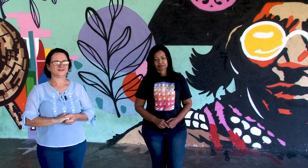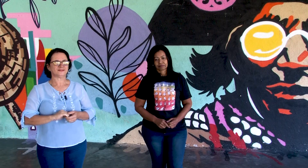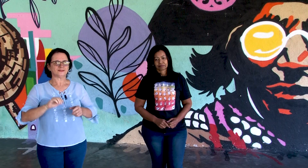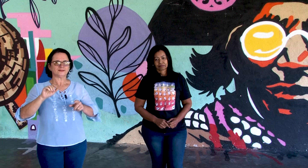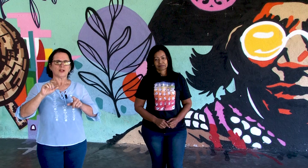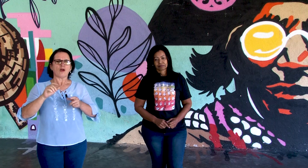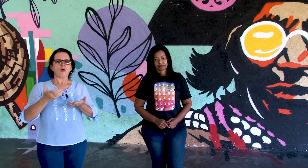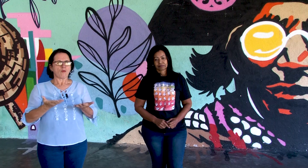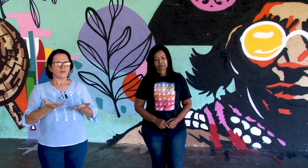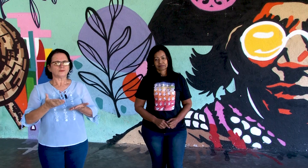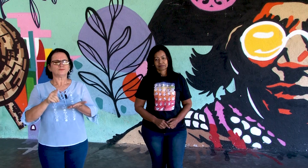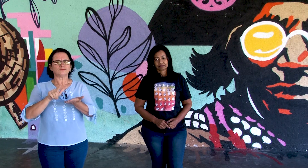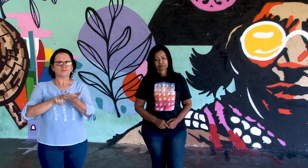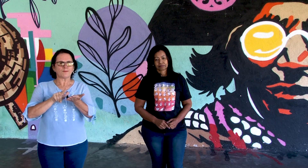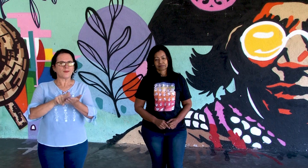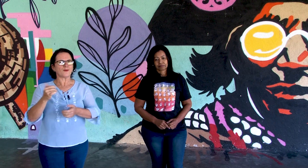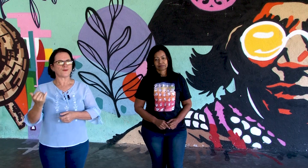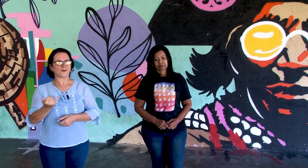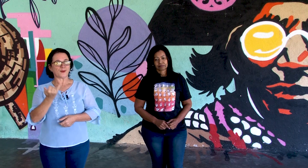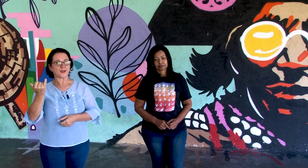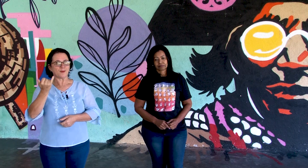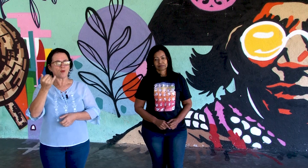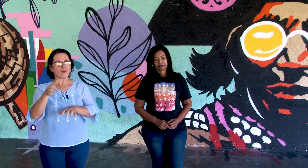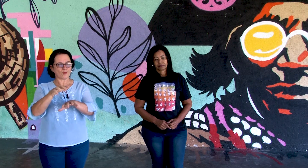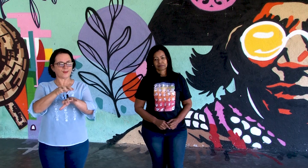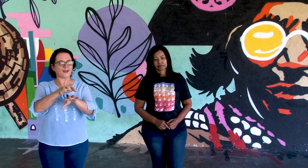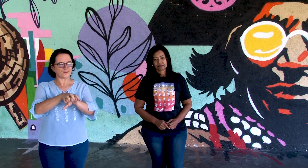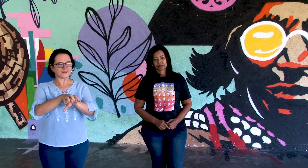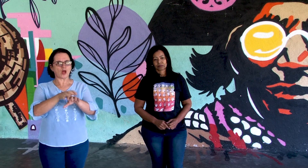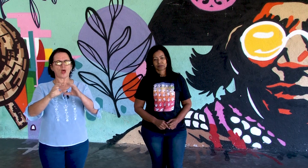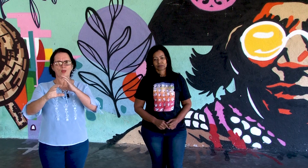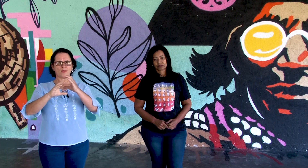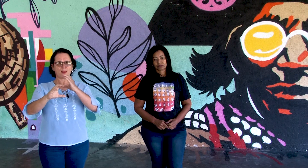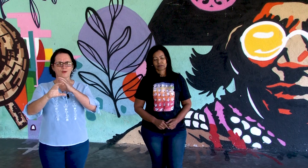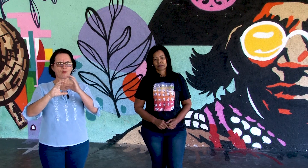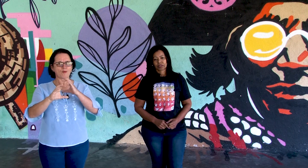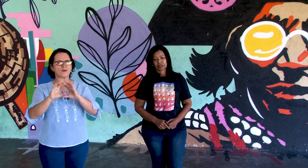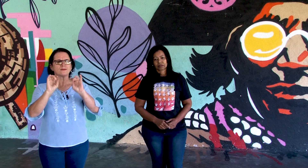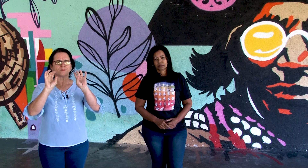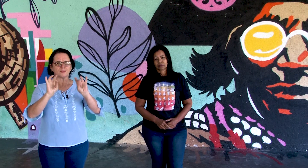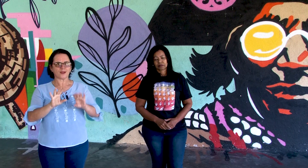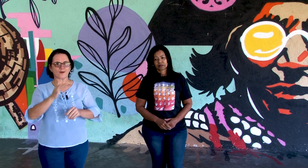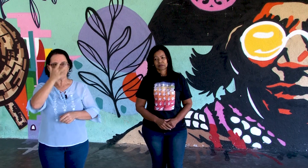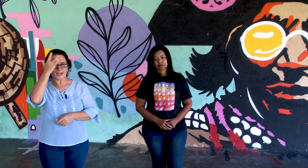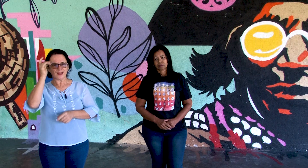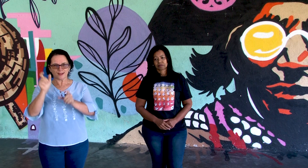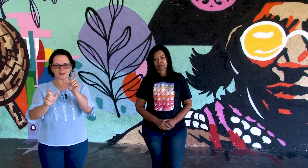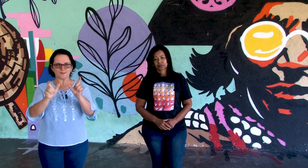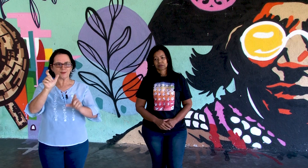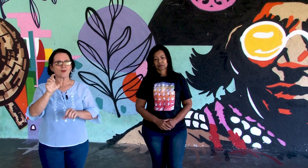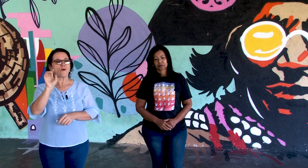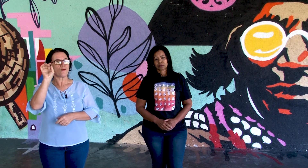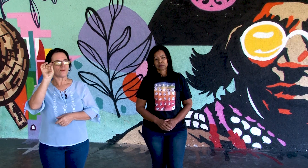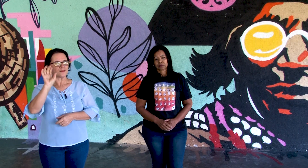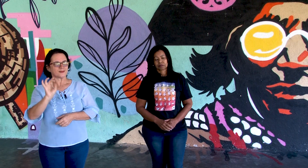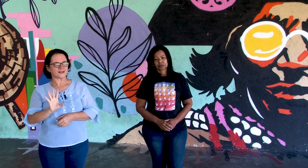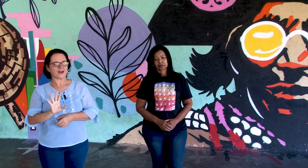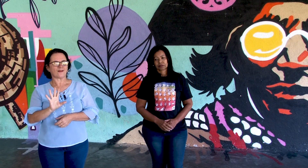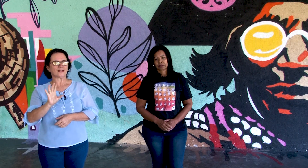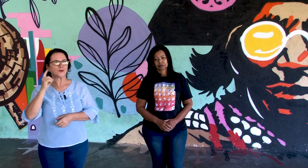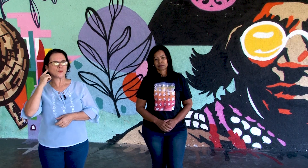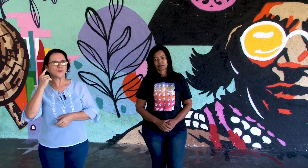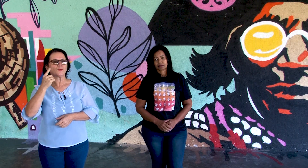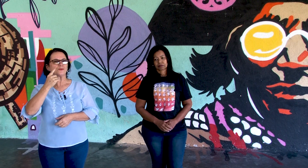Uma atividade que desempenha um papel fundamental na inclusão e na comunicação efetiva entre as pessoas, em especial aquelas